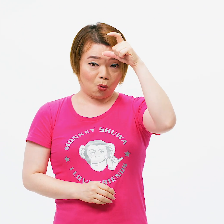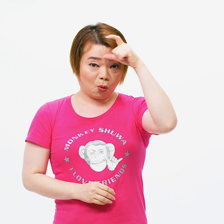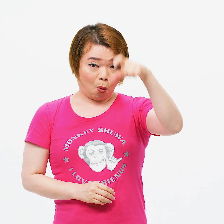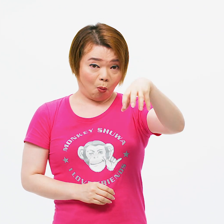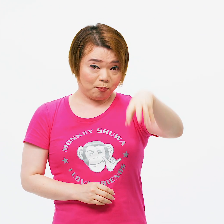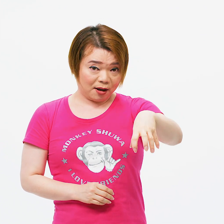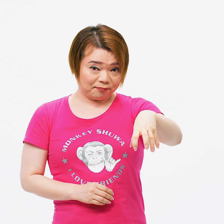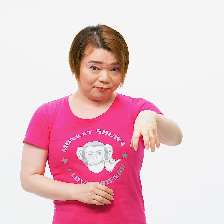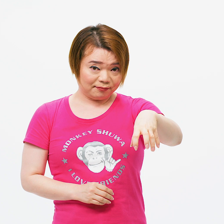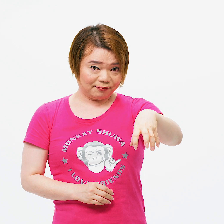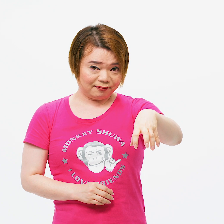交番。